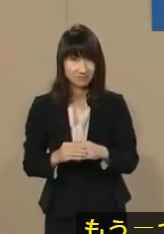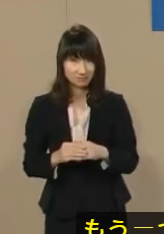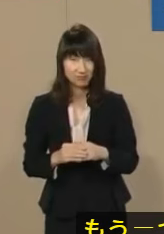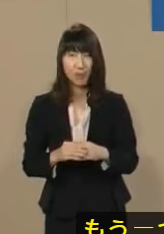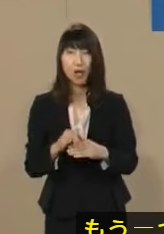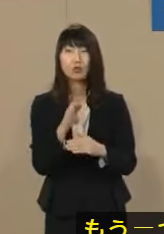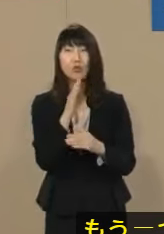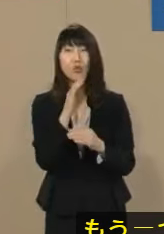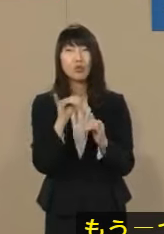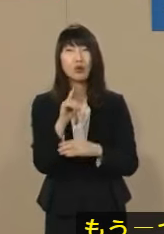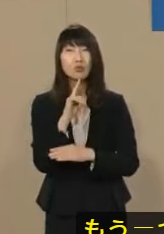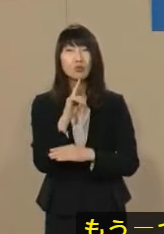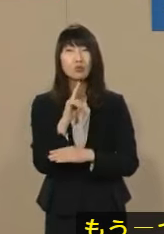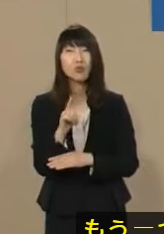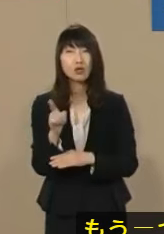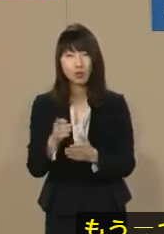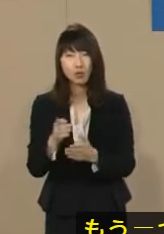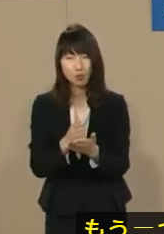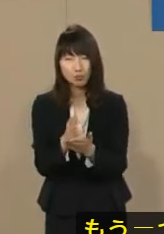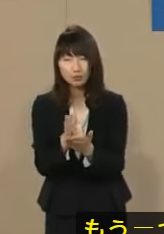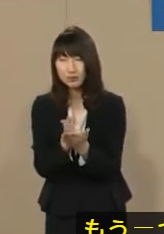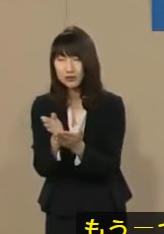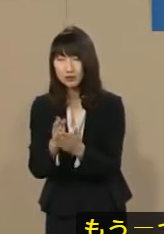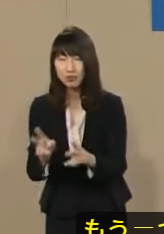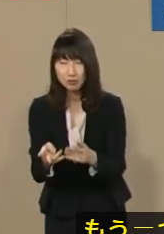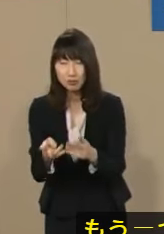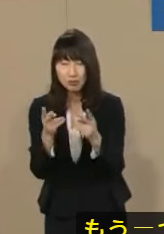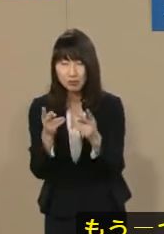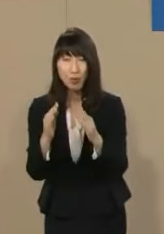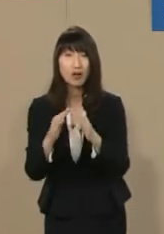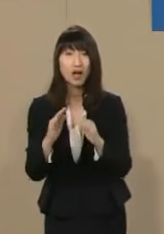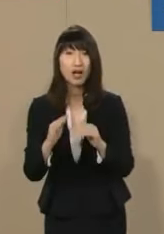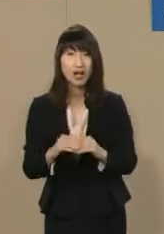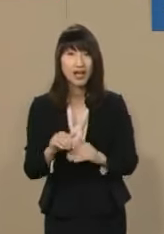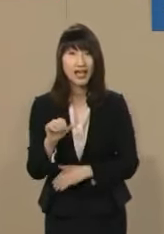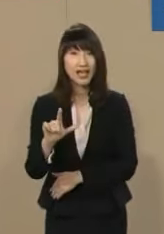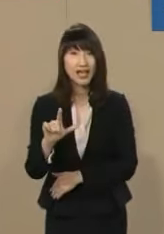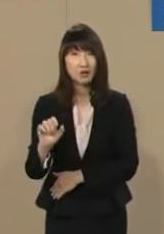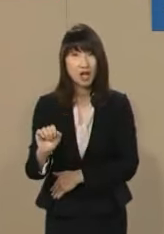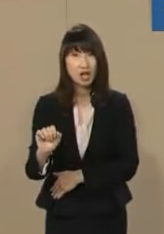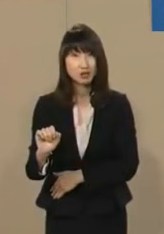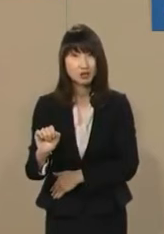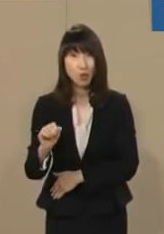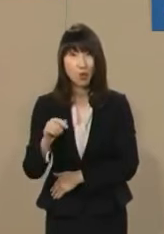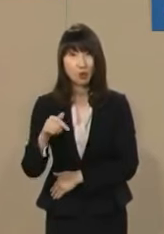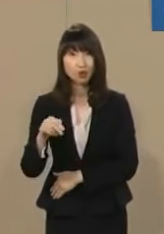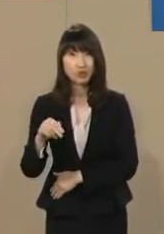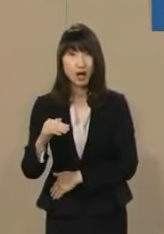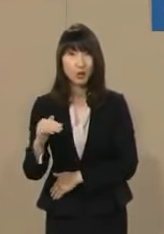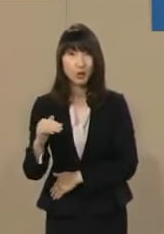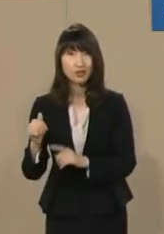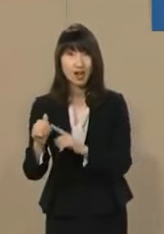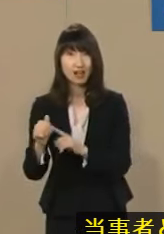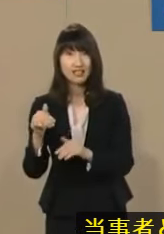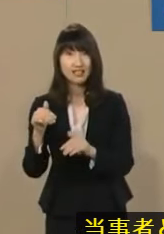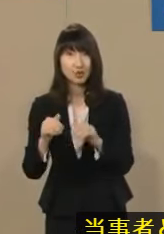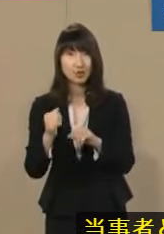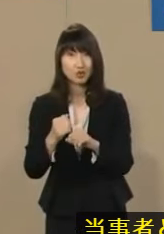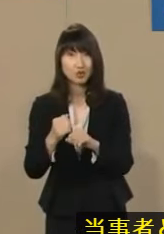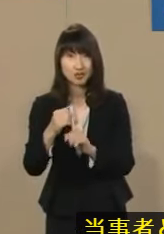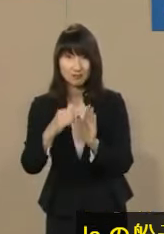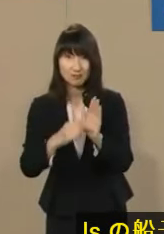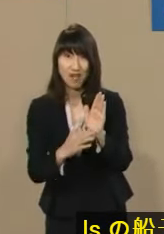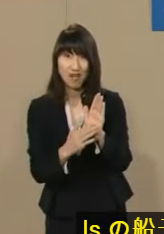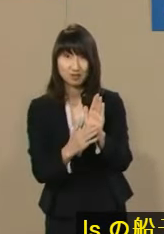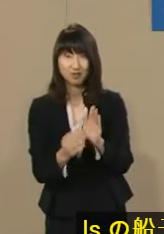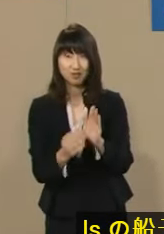事者とはその道のスペシャリストです。 ALS の船子さんが今回のご自身の選挙で作ったキャッチコピ